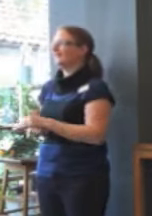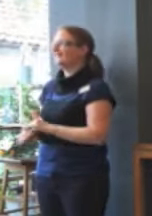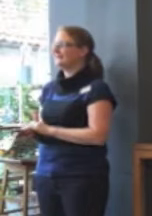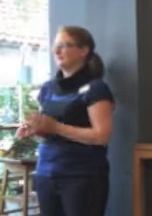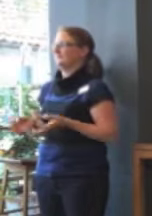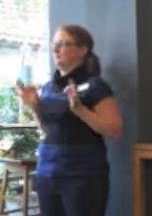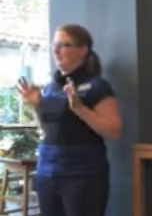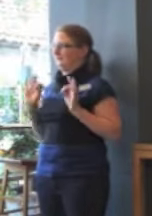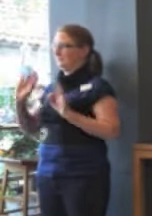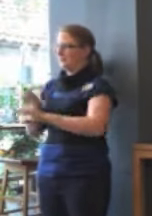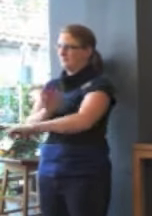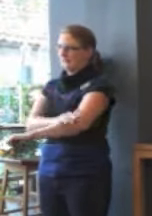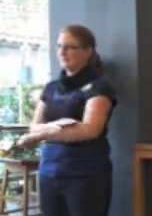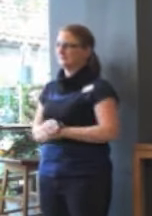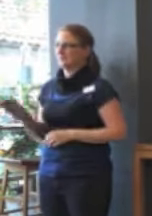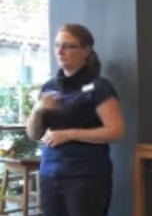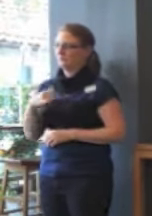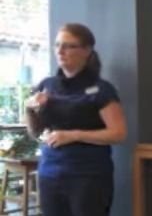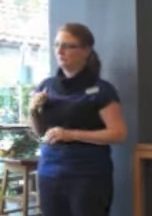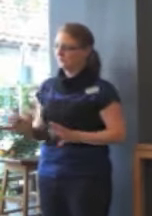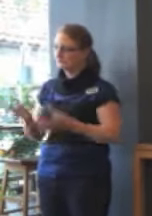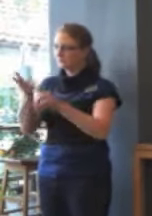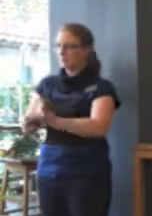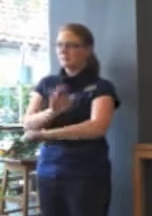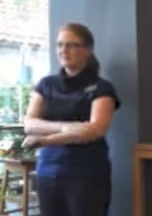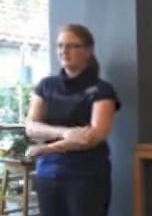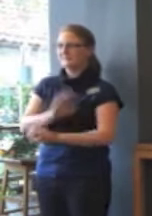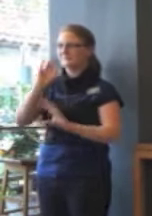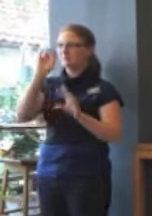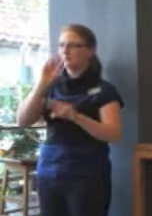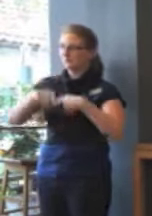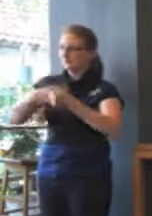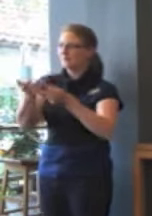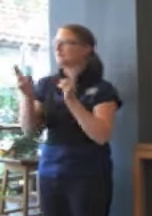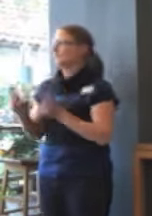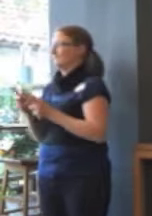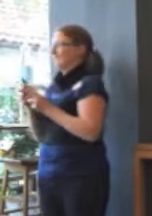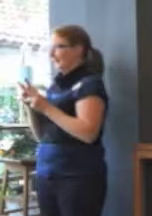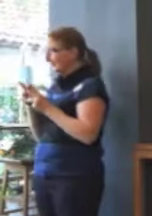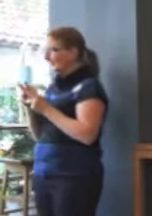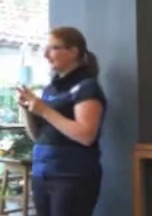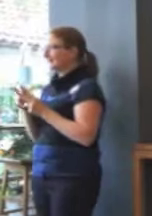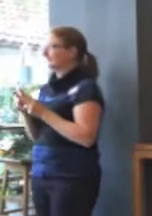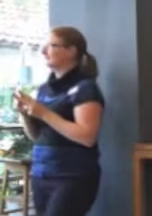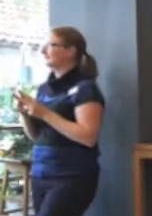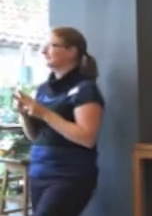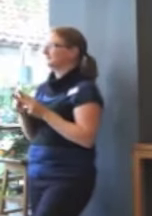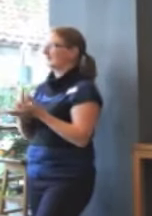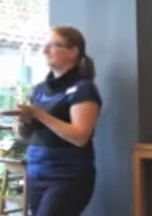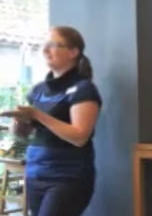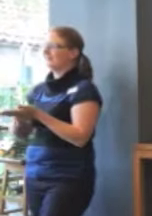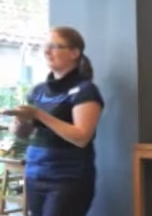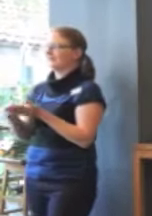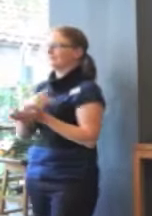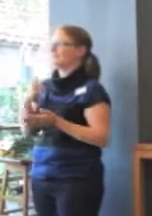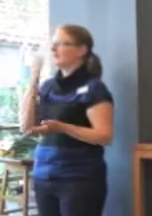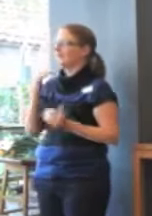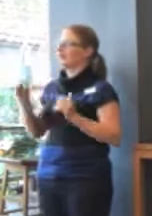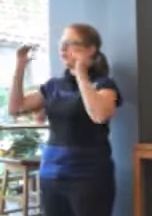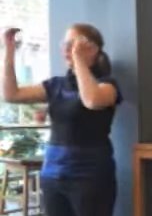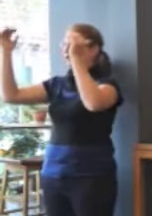att genom kompetensutveckling och validering så kan vi bidra till att höja äldreomsorgens